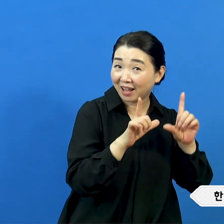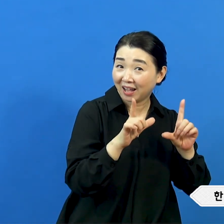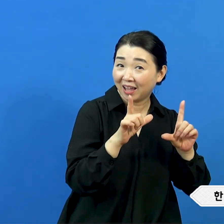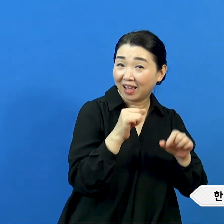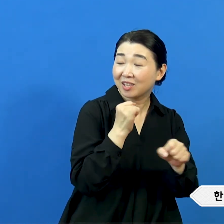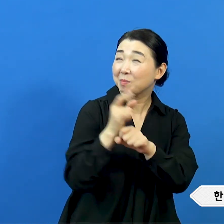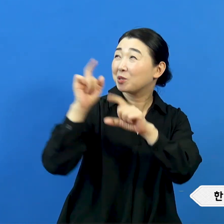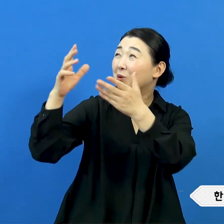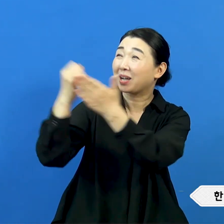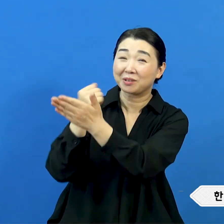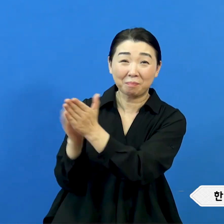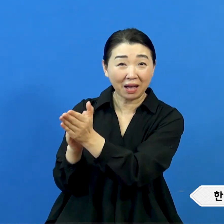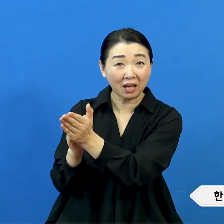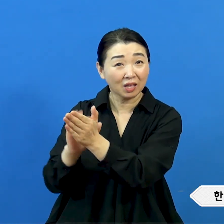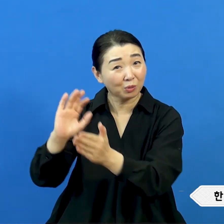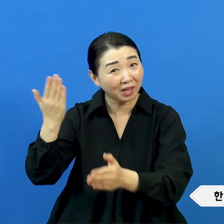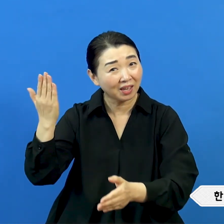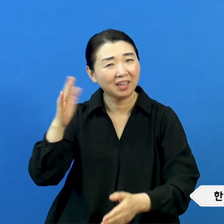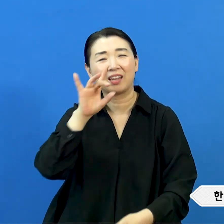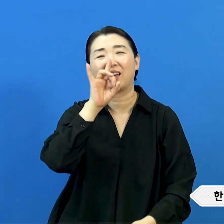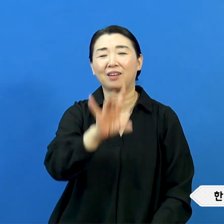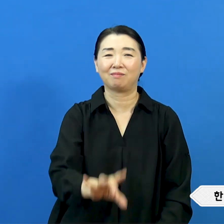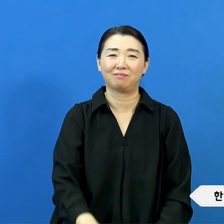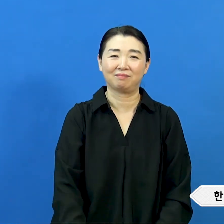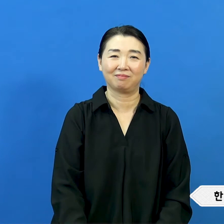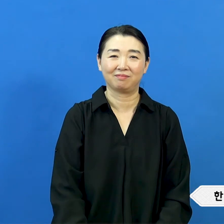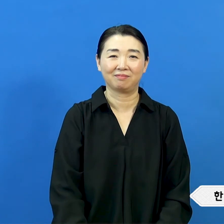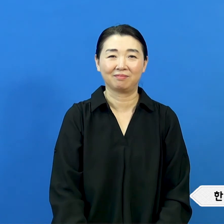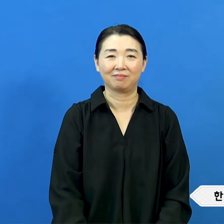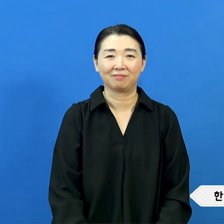따놓았으니까, 그렇게 될까요? 아니지요.